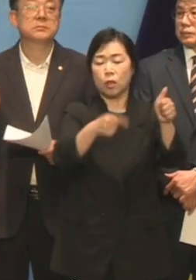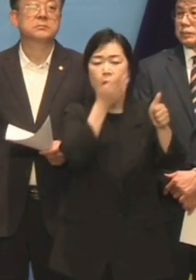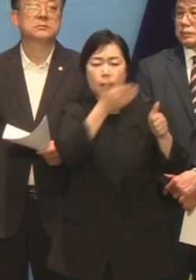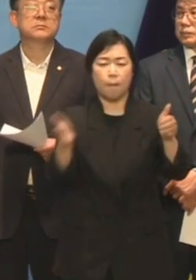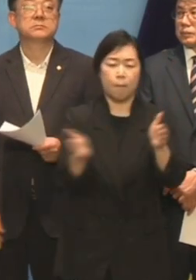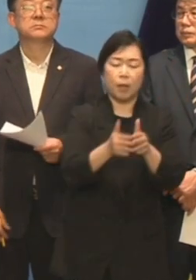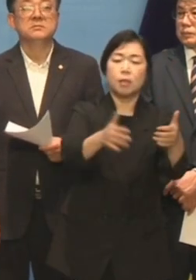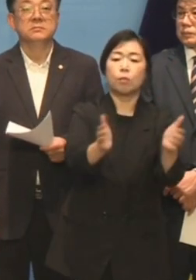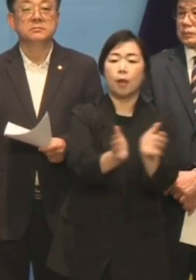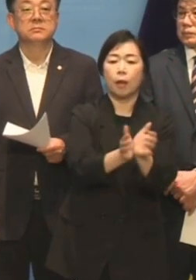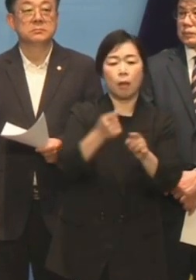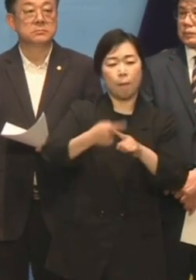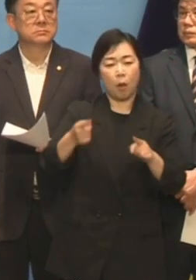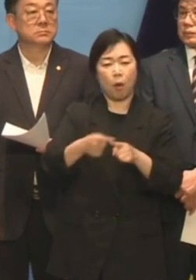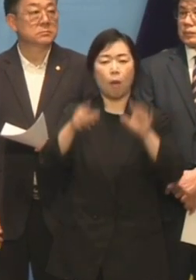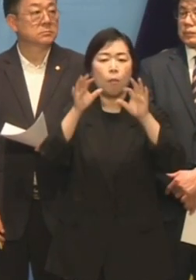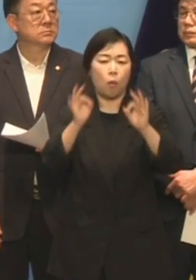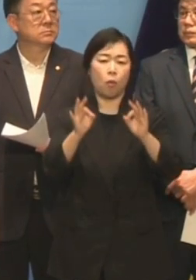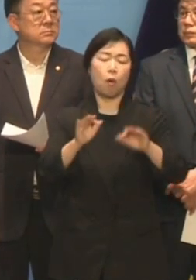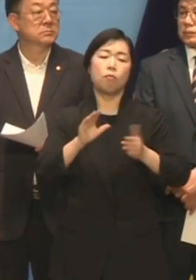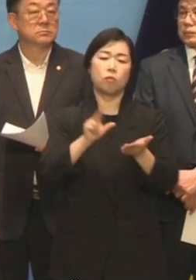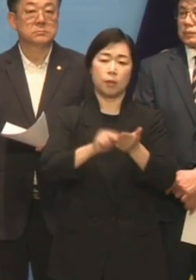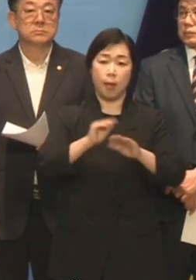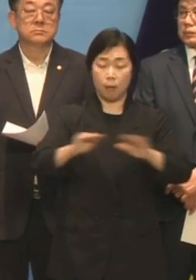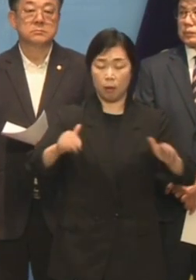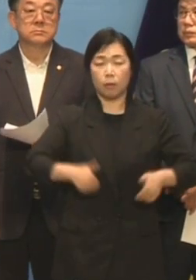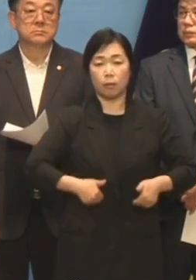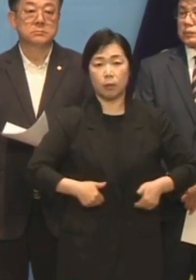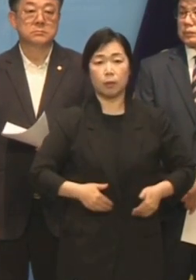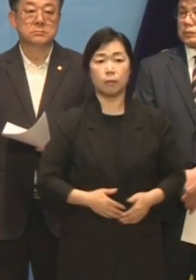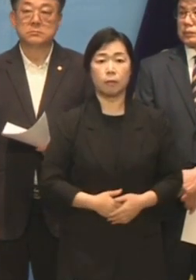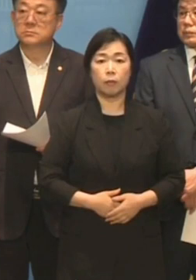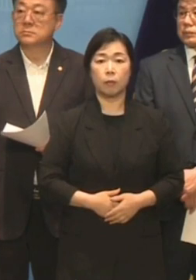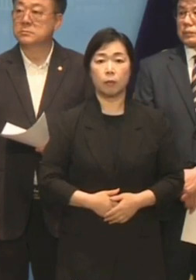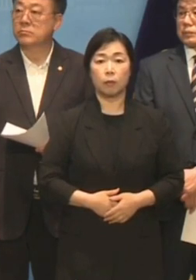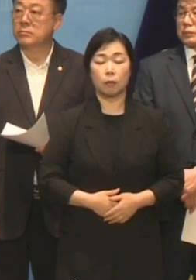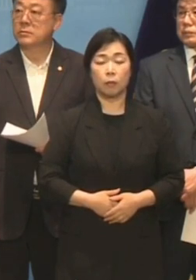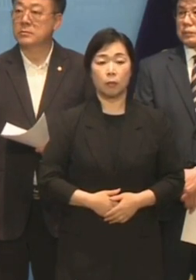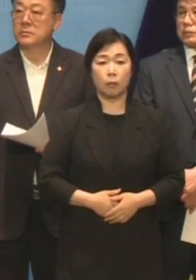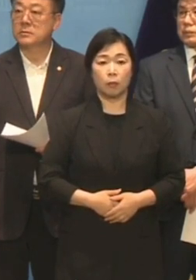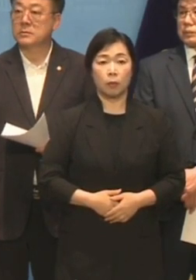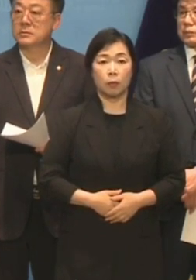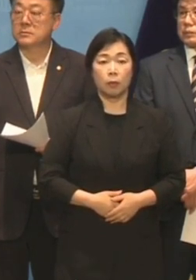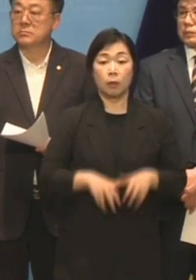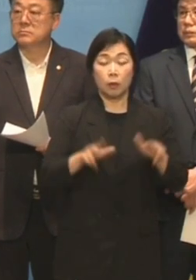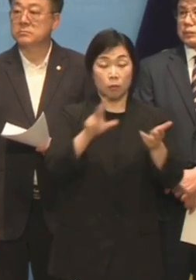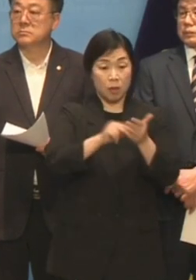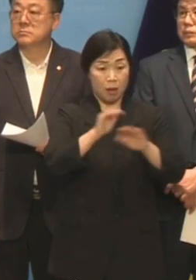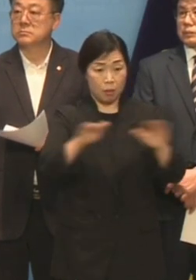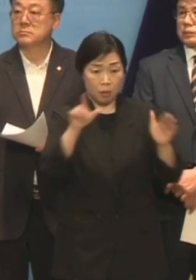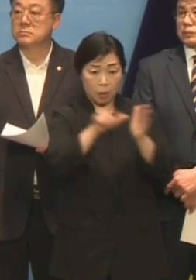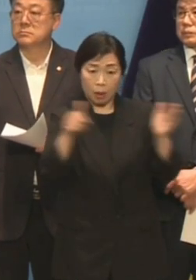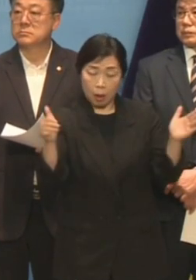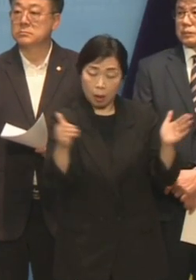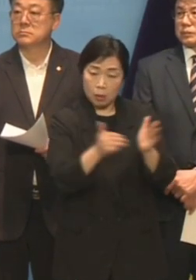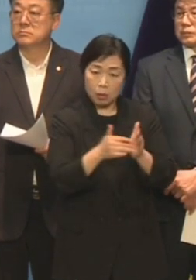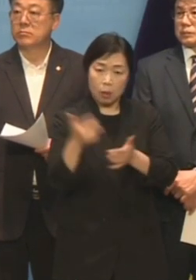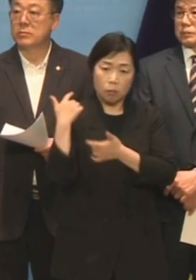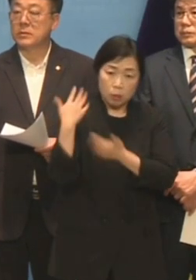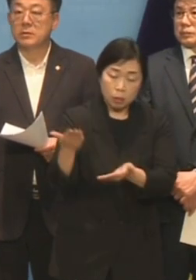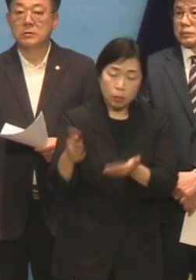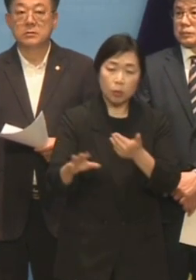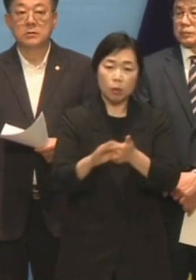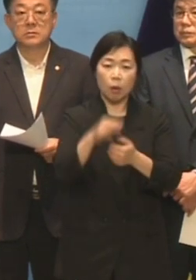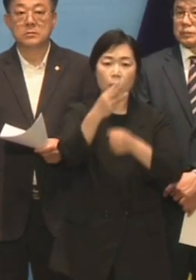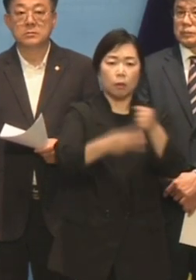한꺼번에 집단적으로 한가해서 문제를 해결을 해야 되는데 그럼 이 문제를 해결할 때까지는 그냥 가만히 두면 3년,